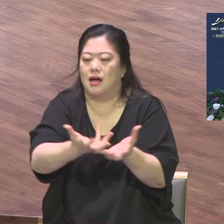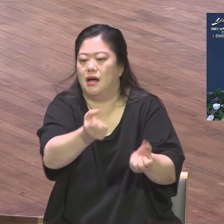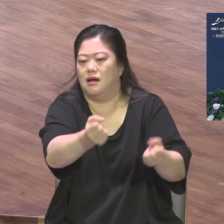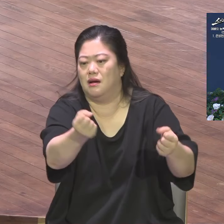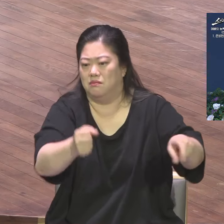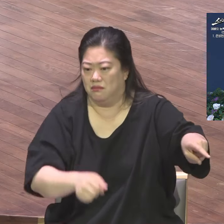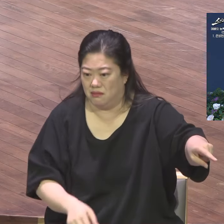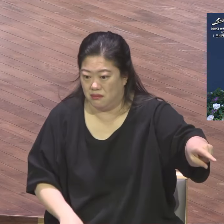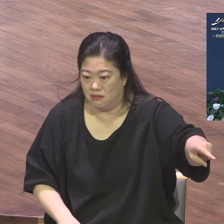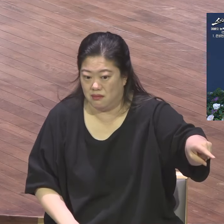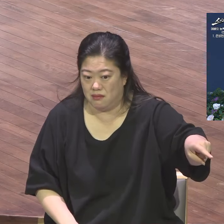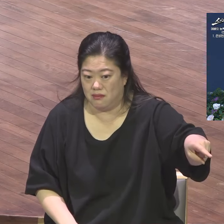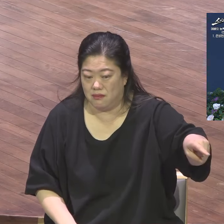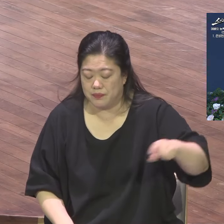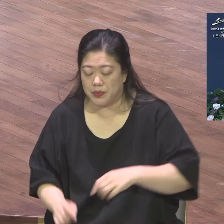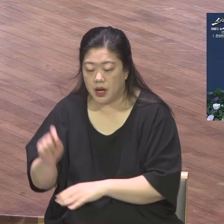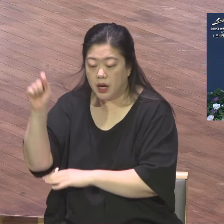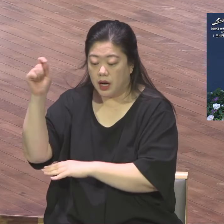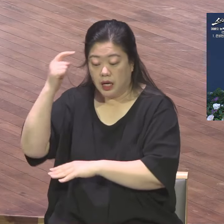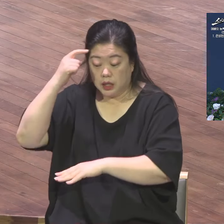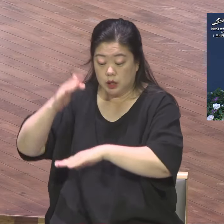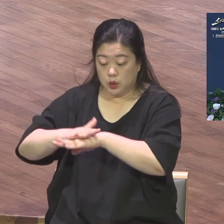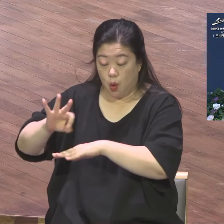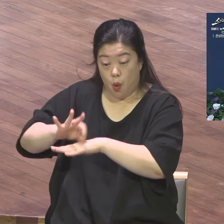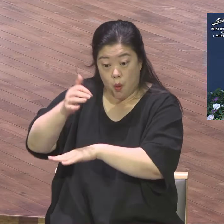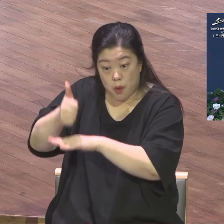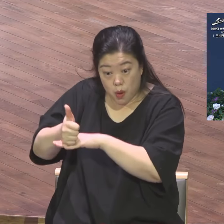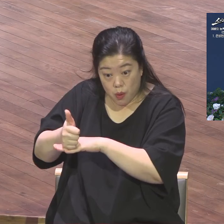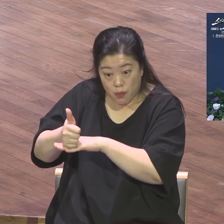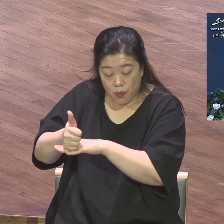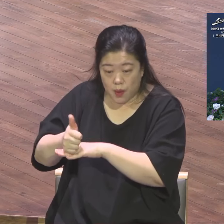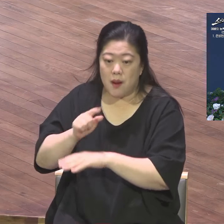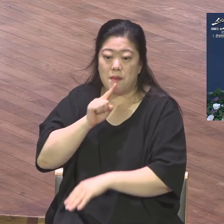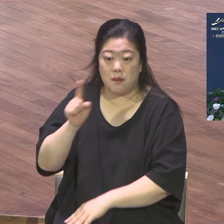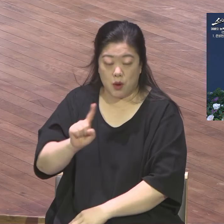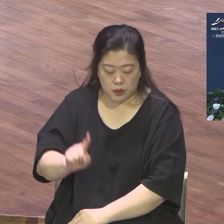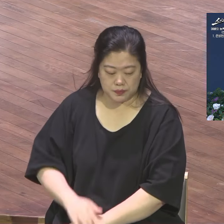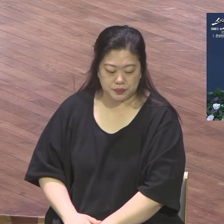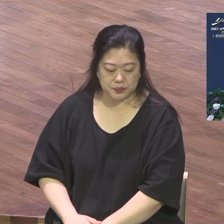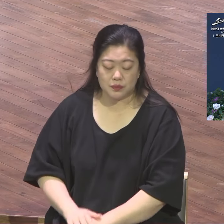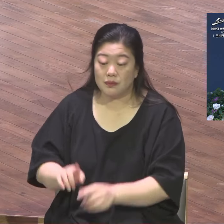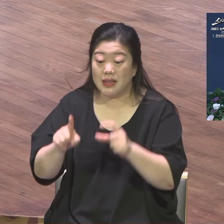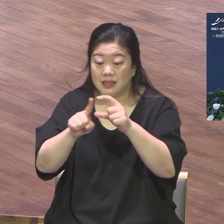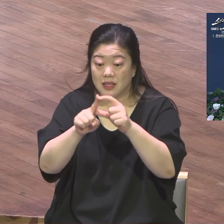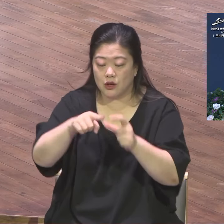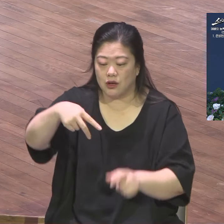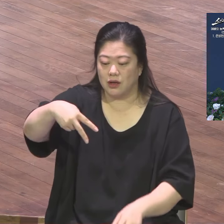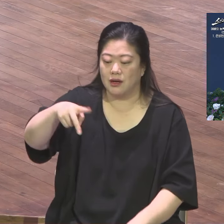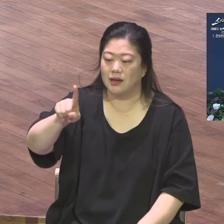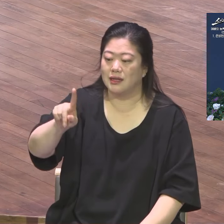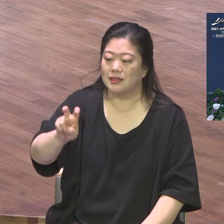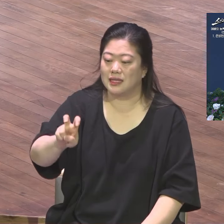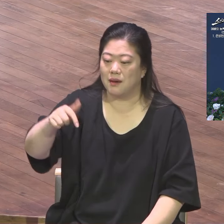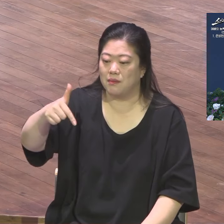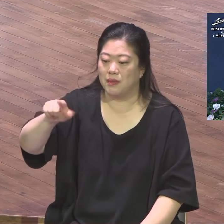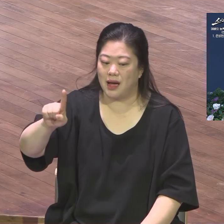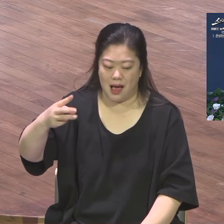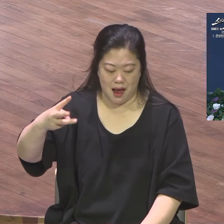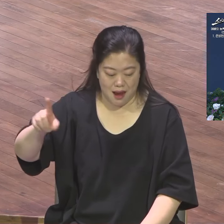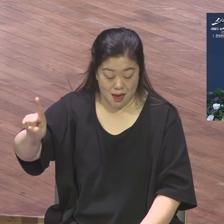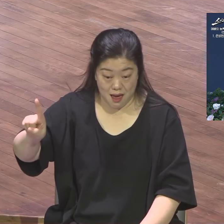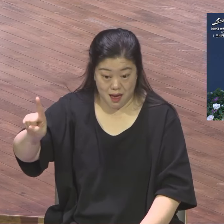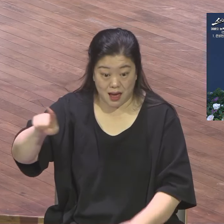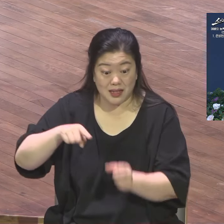솔로몬은 우선적으로 예배 드릴 때요 뭐라 그랬습니까? 내 발을 삼가라. 이 삼가라라는 말이 히브리 말로 쉐마라는